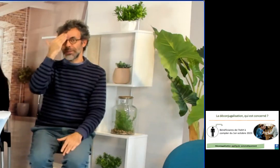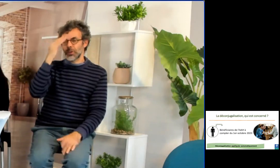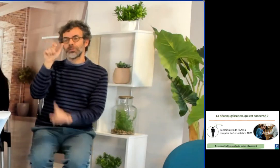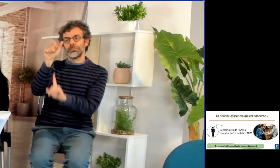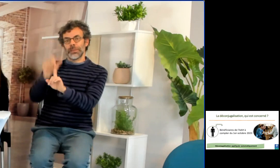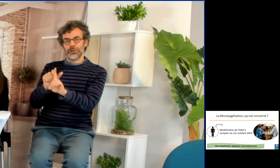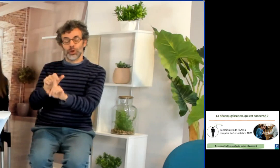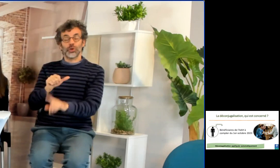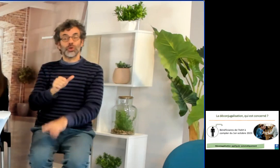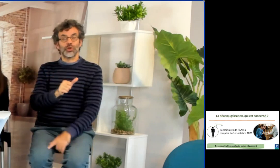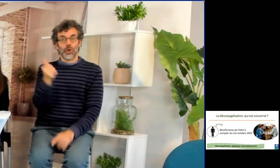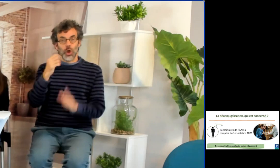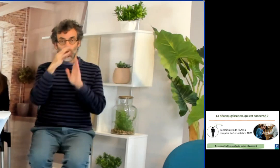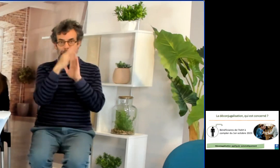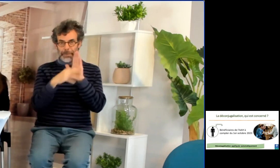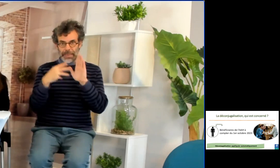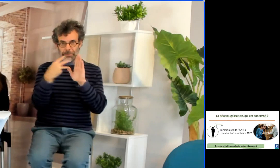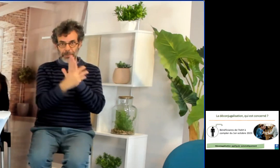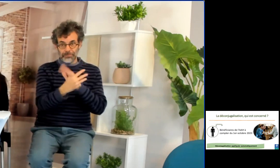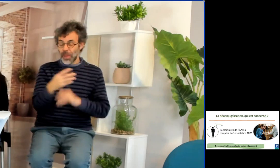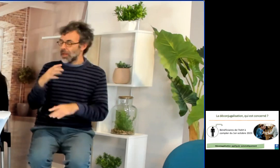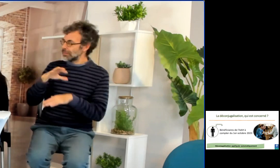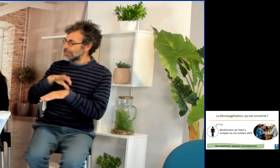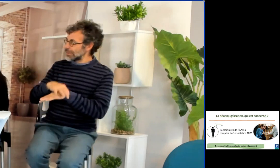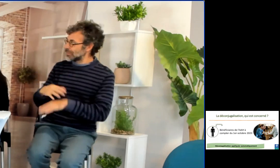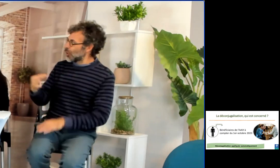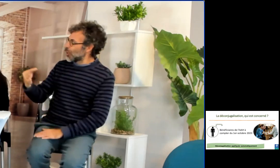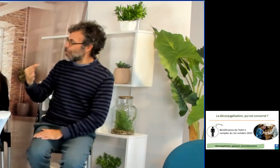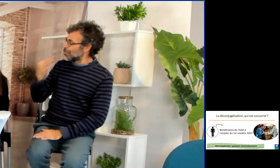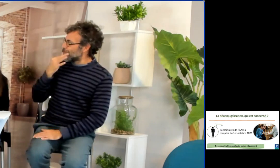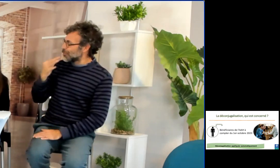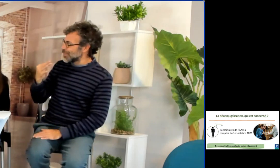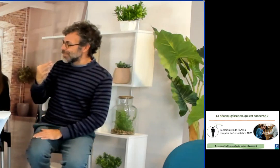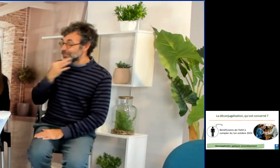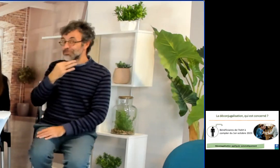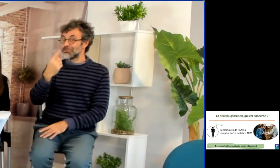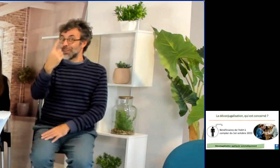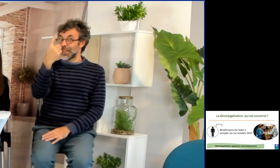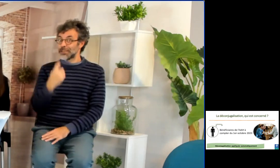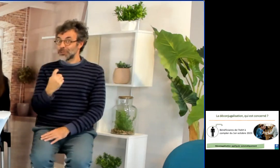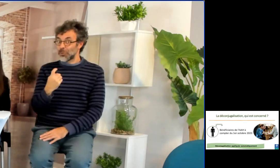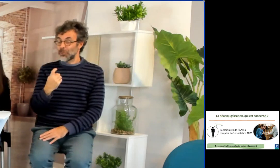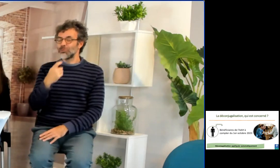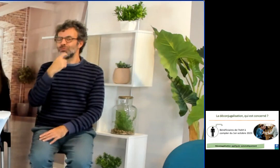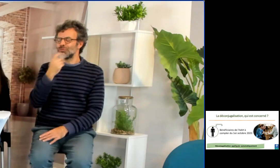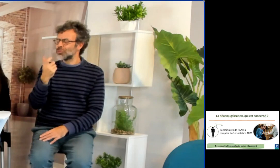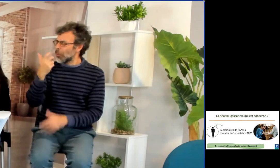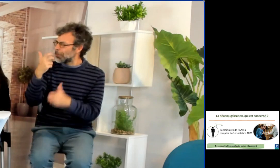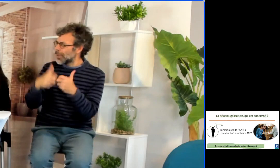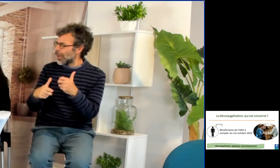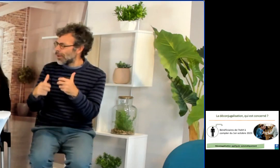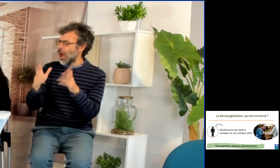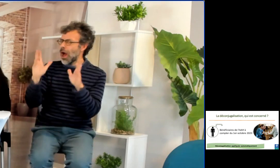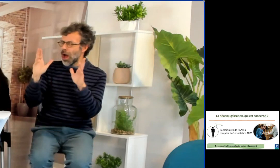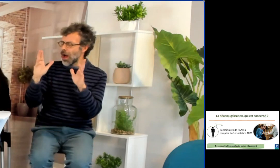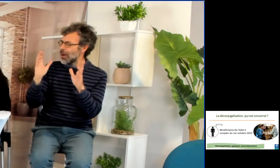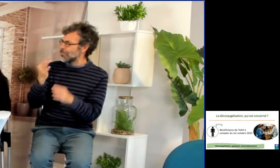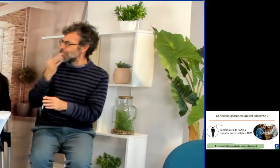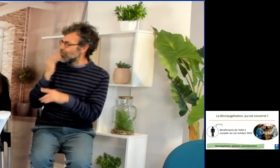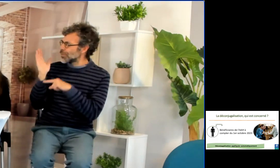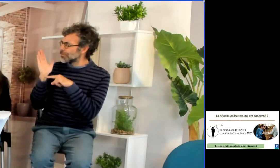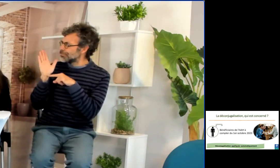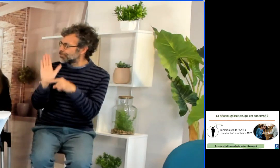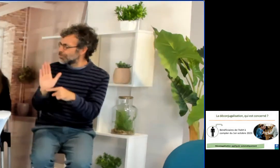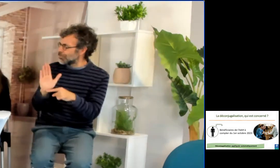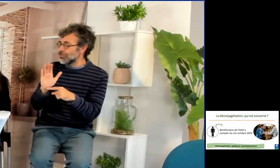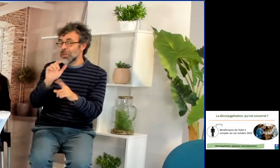question pertinente de Jean-Pierre pour revenir sur le mode de calcul qui sera appliqué aux allocataires